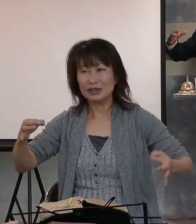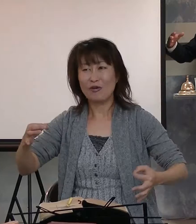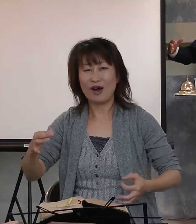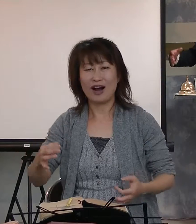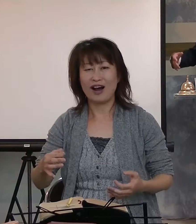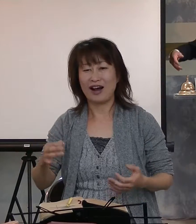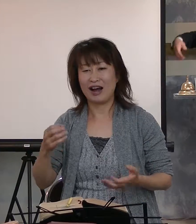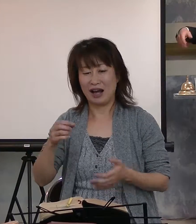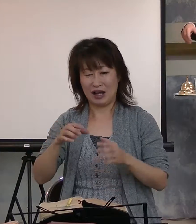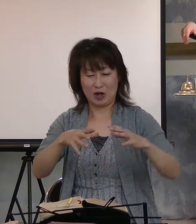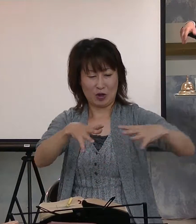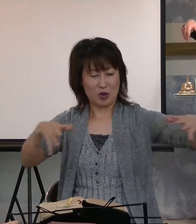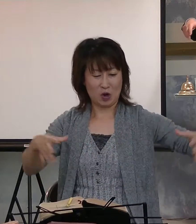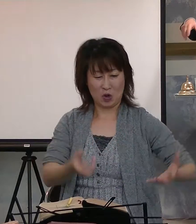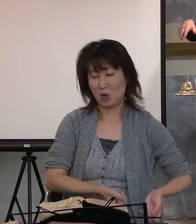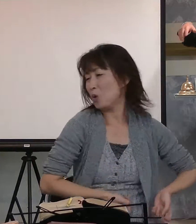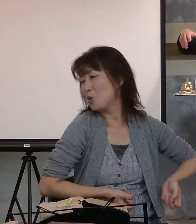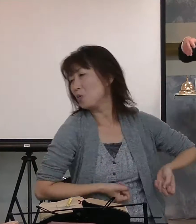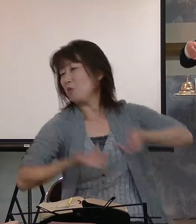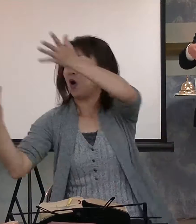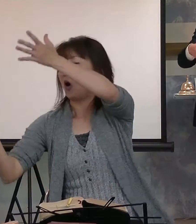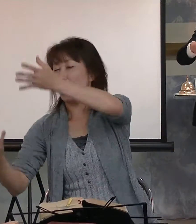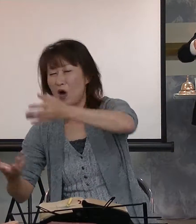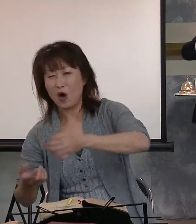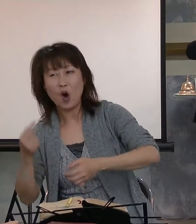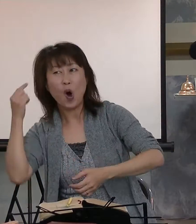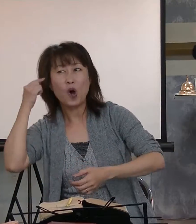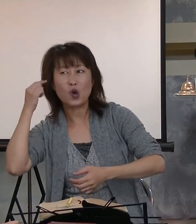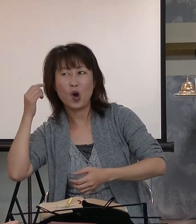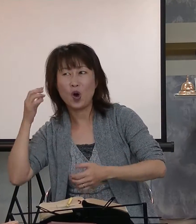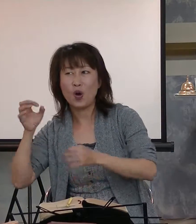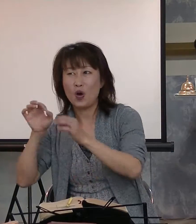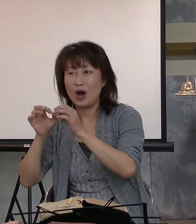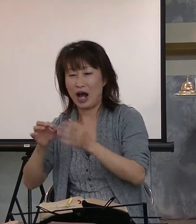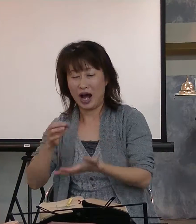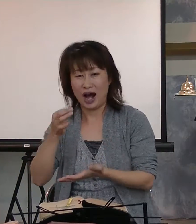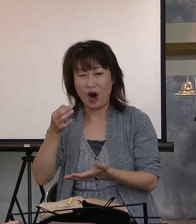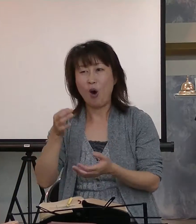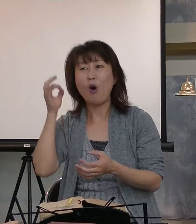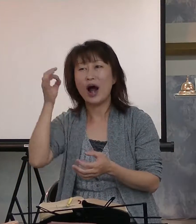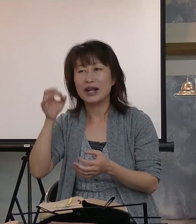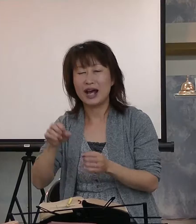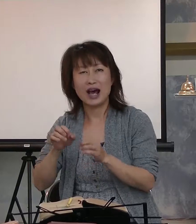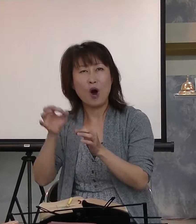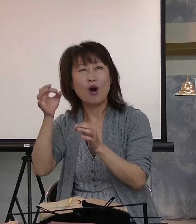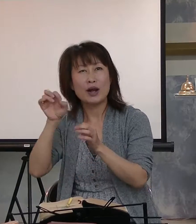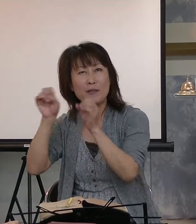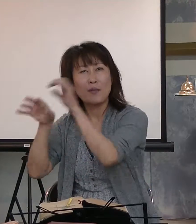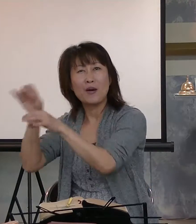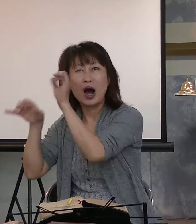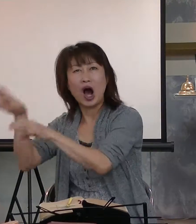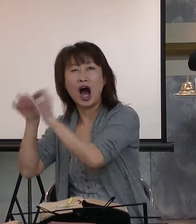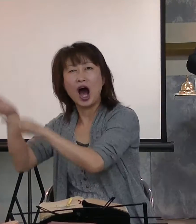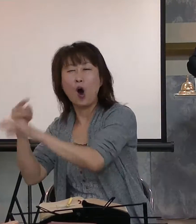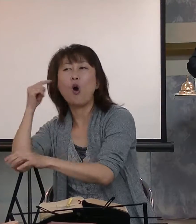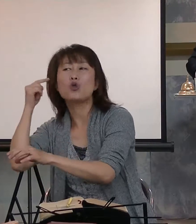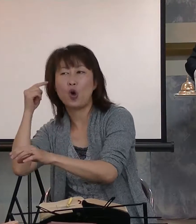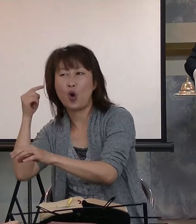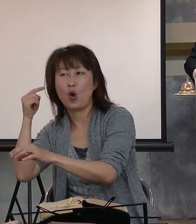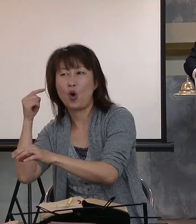1ケース持ってジャーンとかね、献金がダラーン流れる音